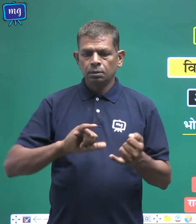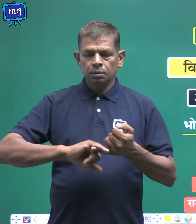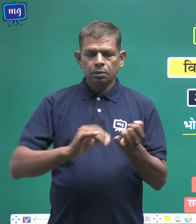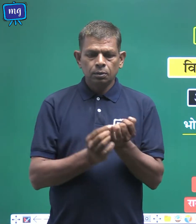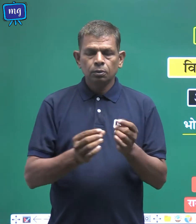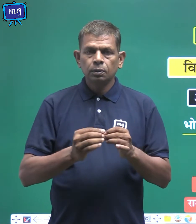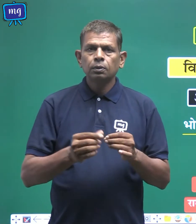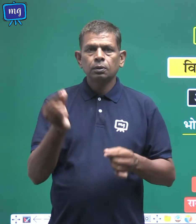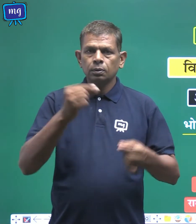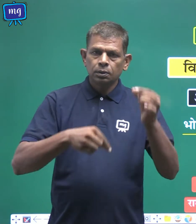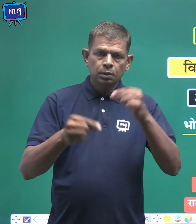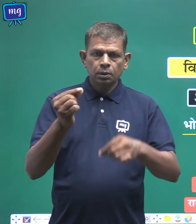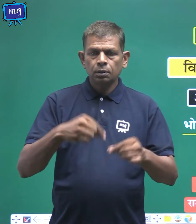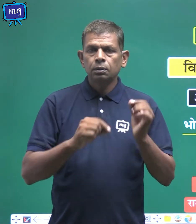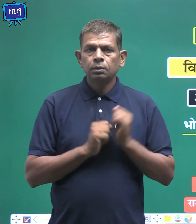विज्ञान